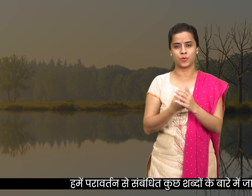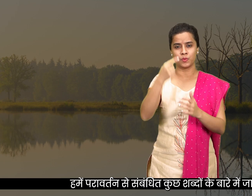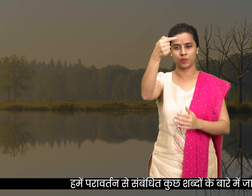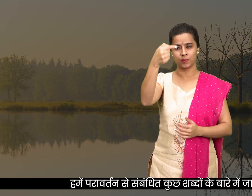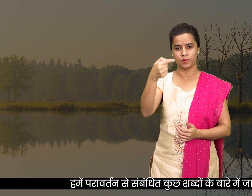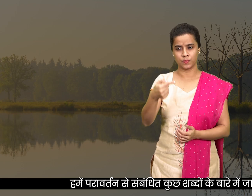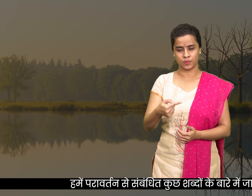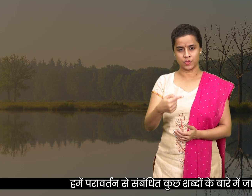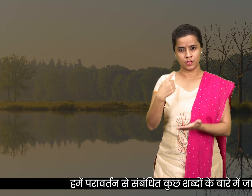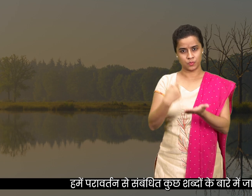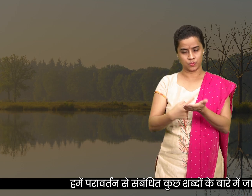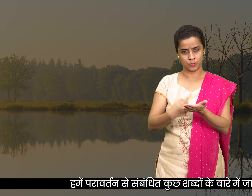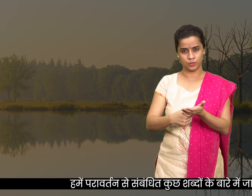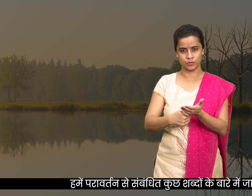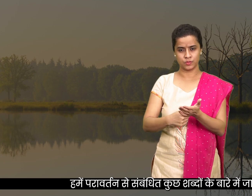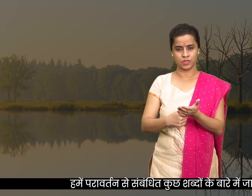जानना चाहिए।